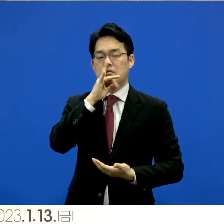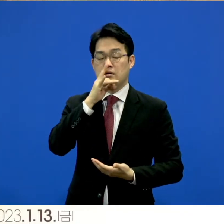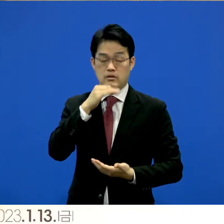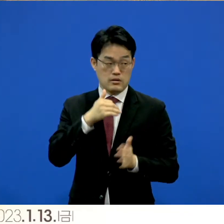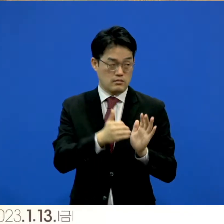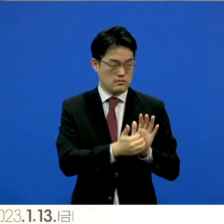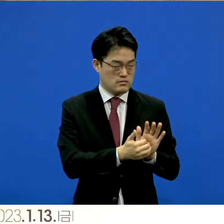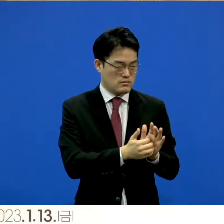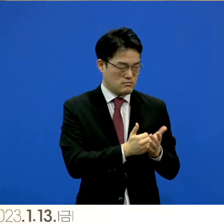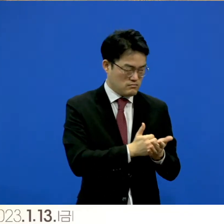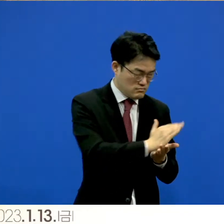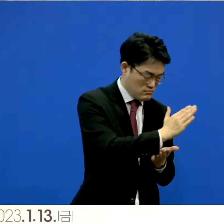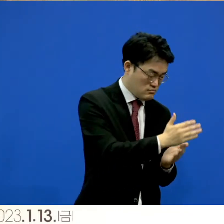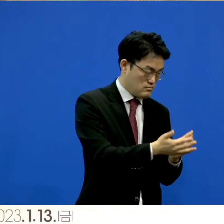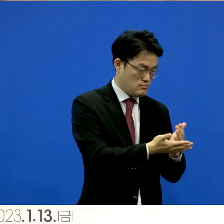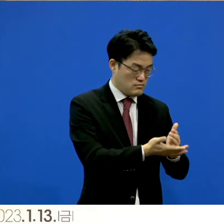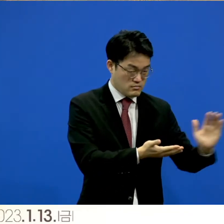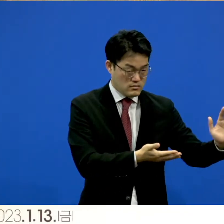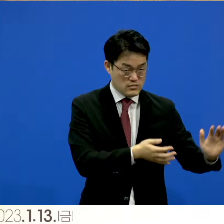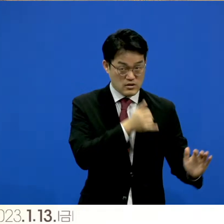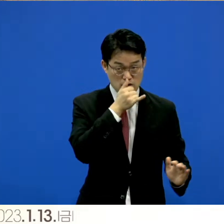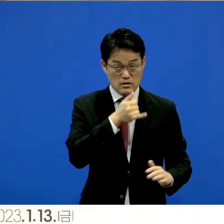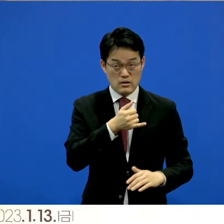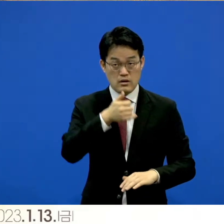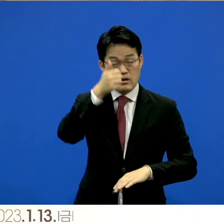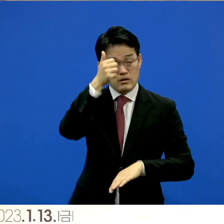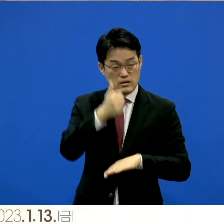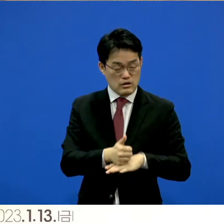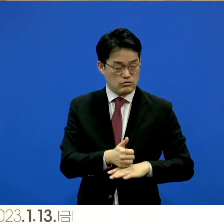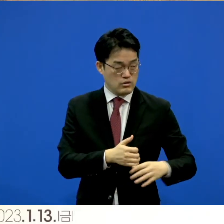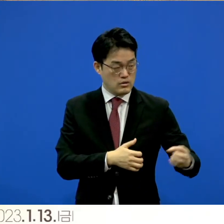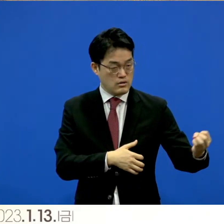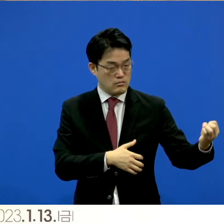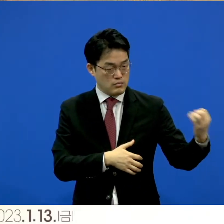있는. 근데 나중에 알고 보니까 다 거짓말이다.